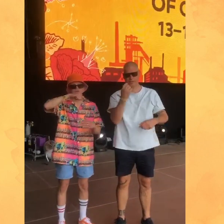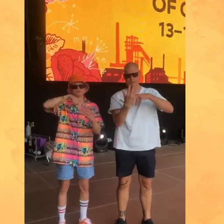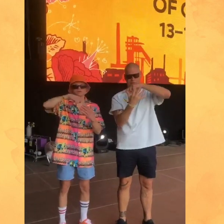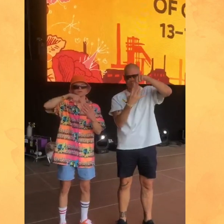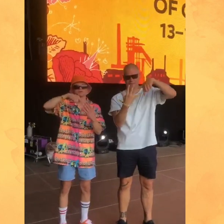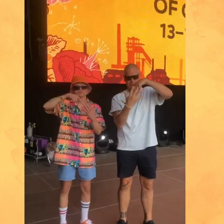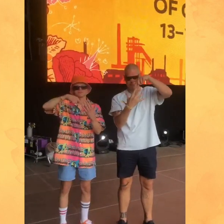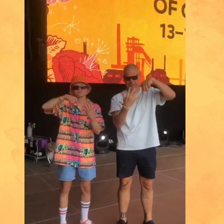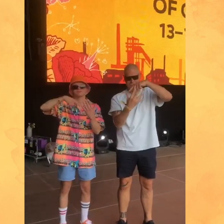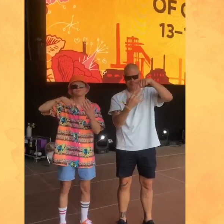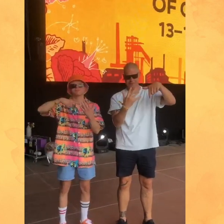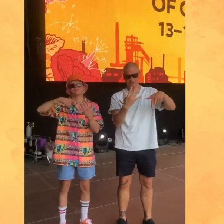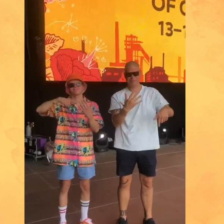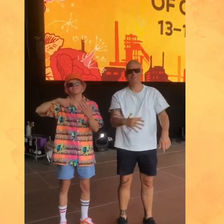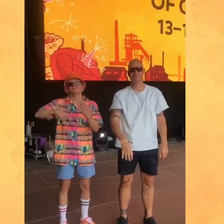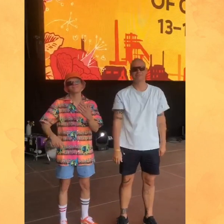Děkuj ČNEM